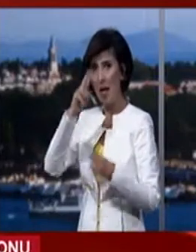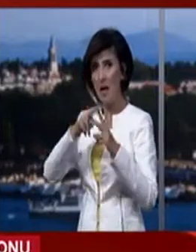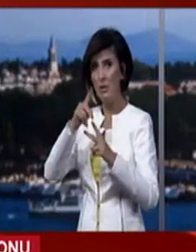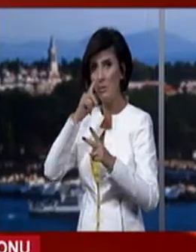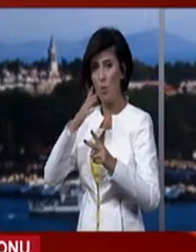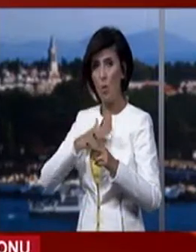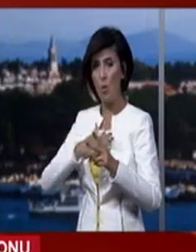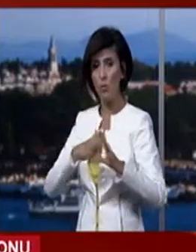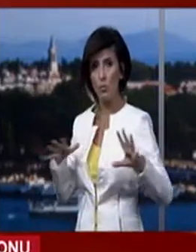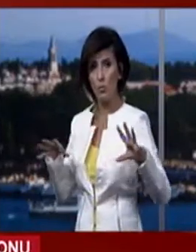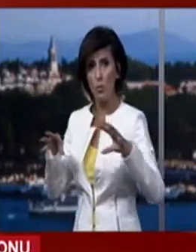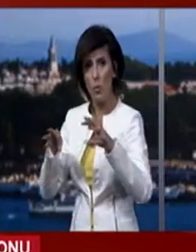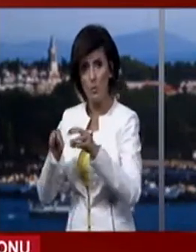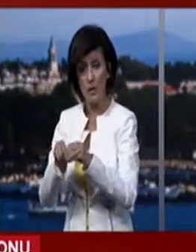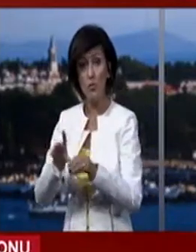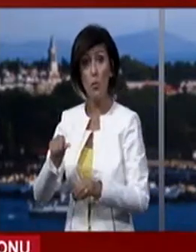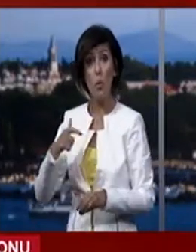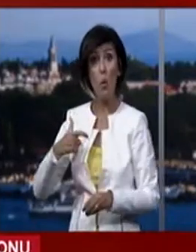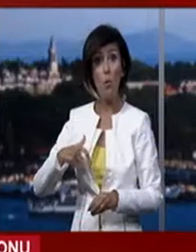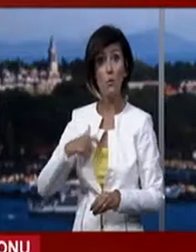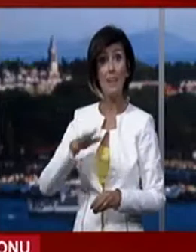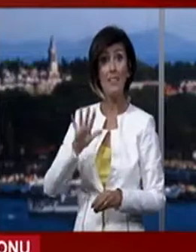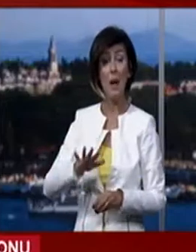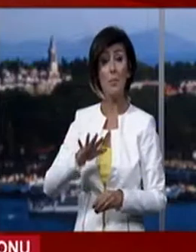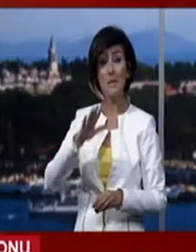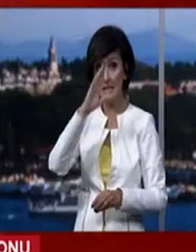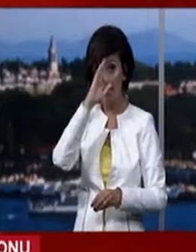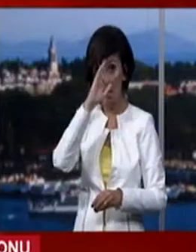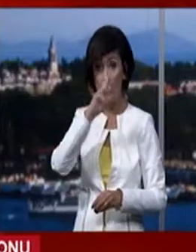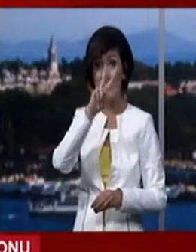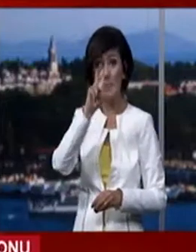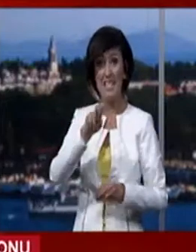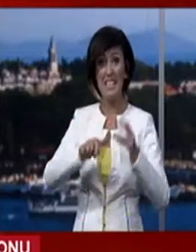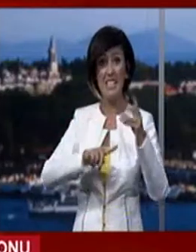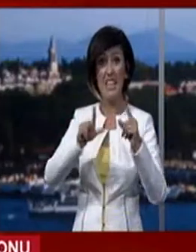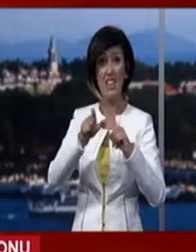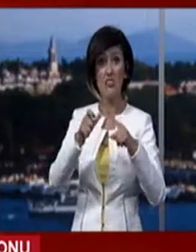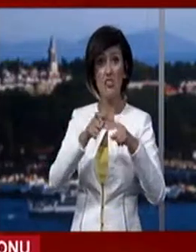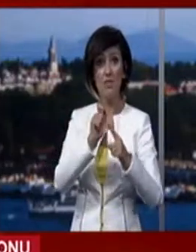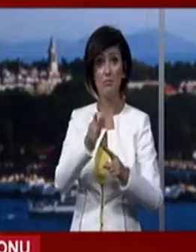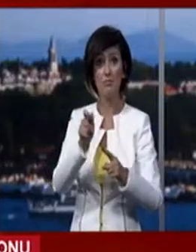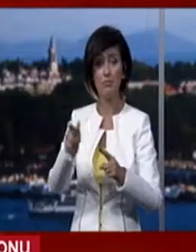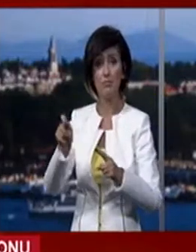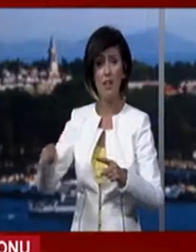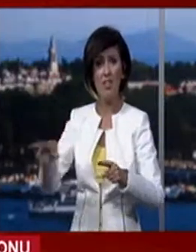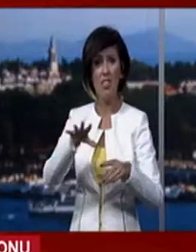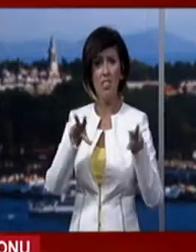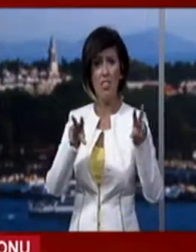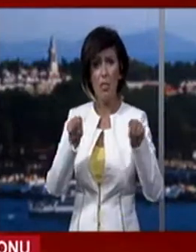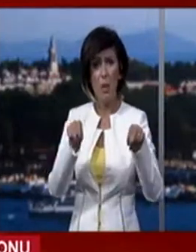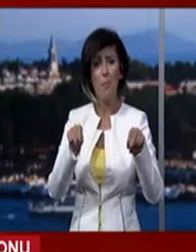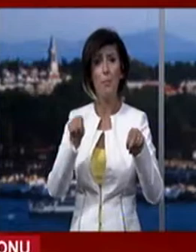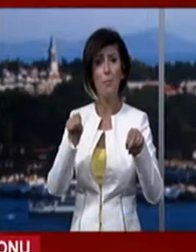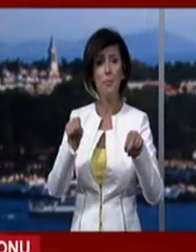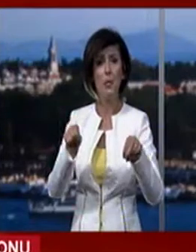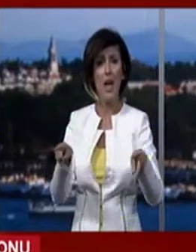bir operasyon vardı. İstanbul'un tam 28 ilçesinde, hemen hemen İstanbul'un tamamına yakın bölgesinde ve buradan harekete